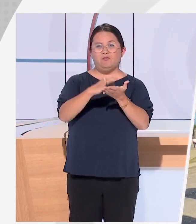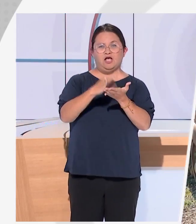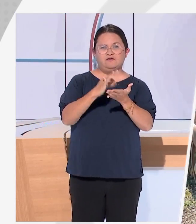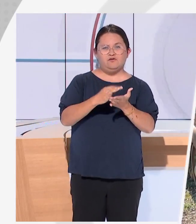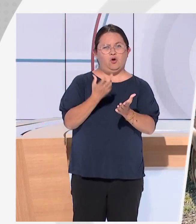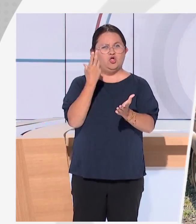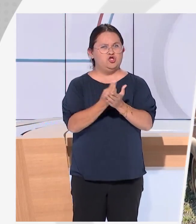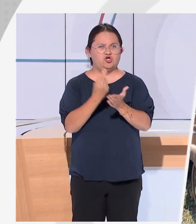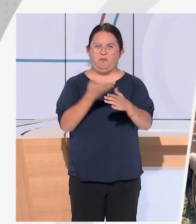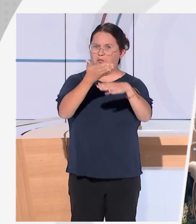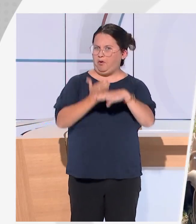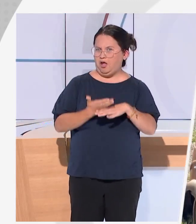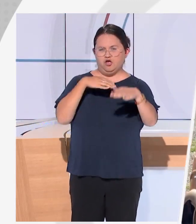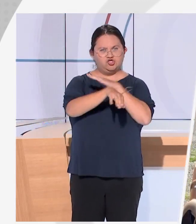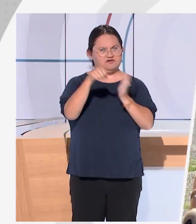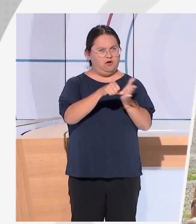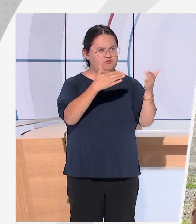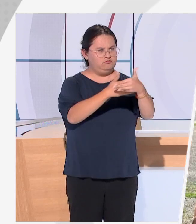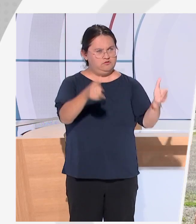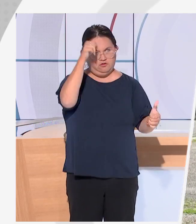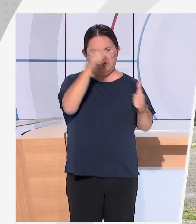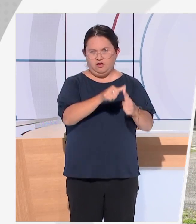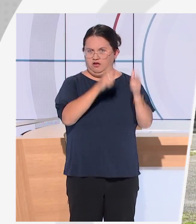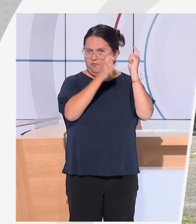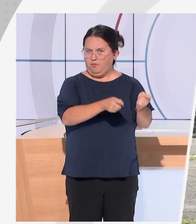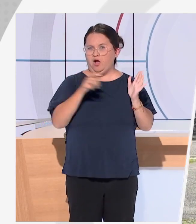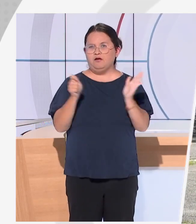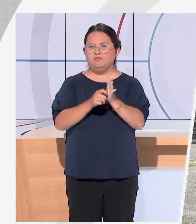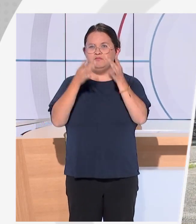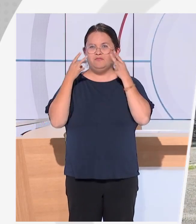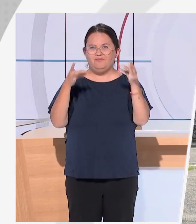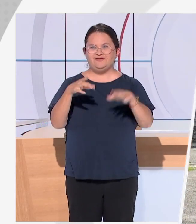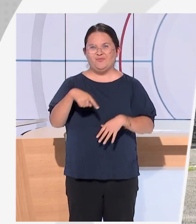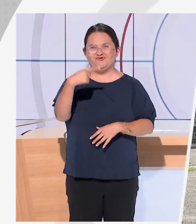au téléchargement dans les locaux du Centre de la Mémoire au printemps prochain.